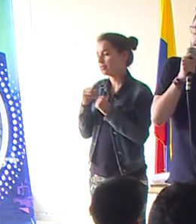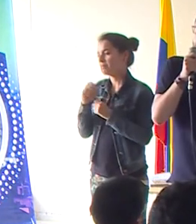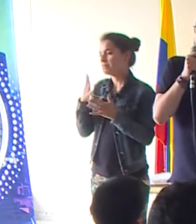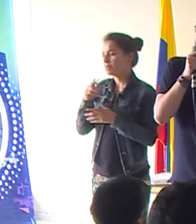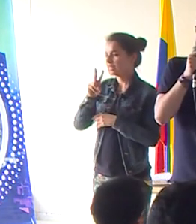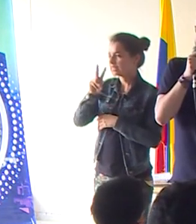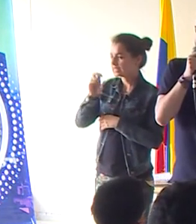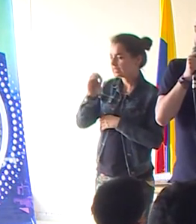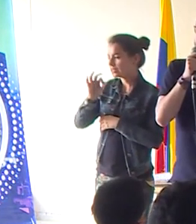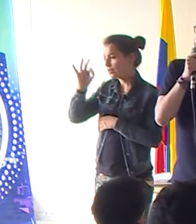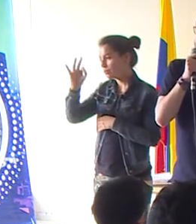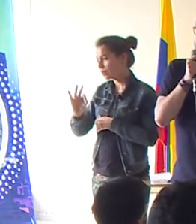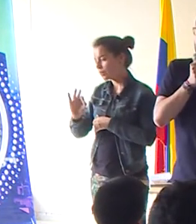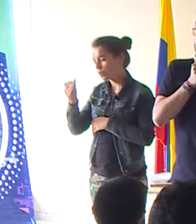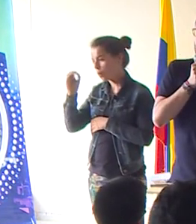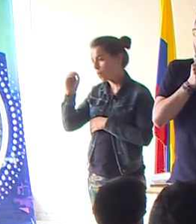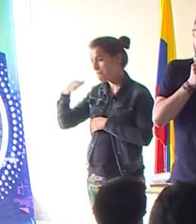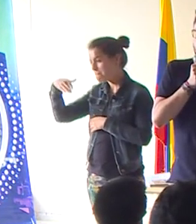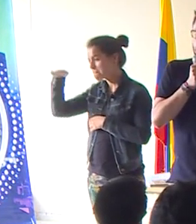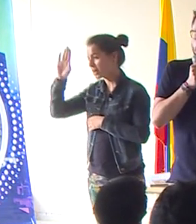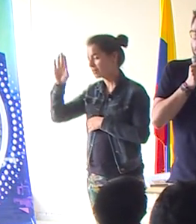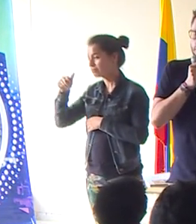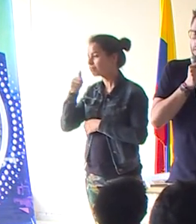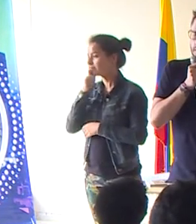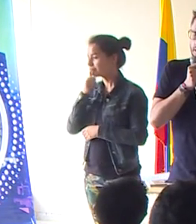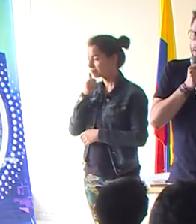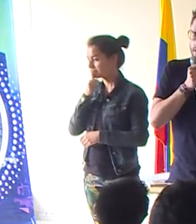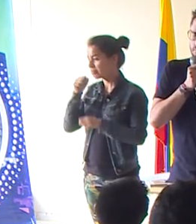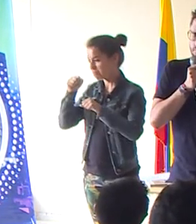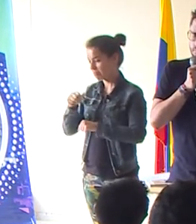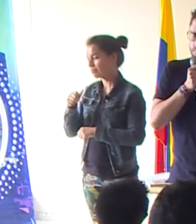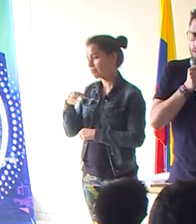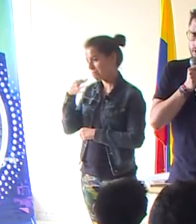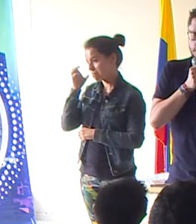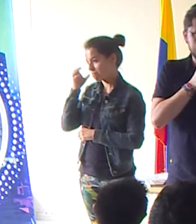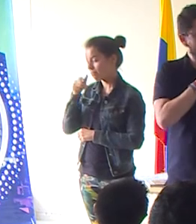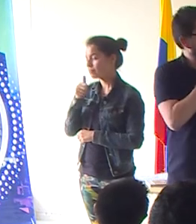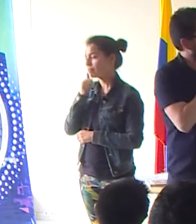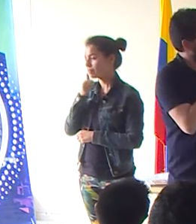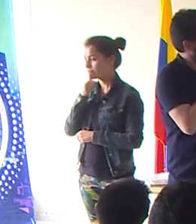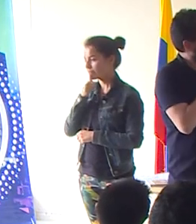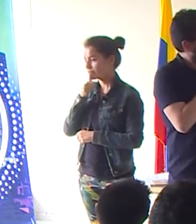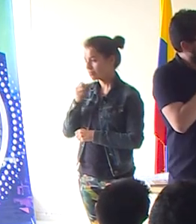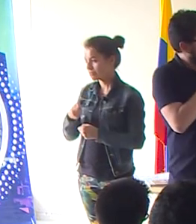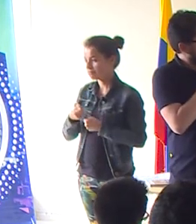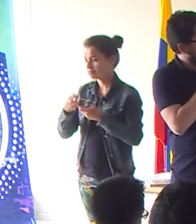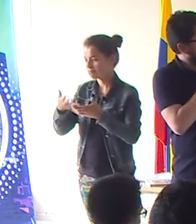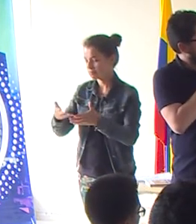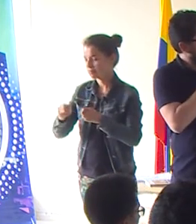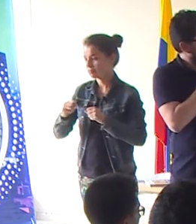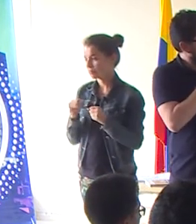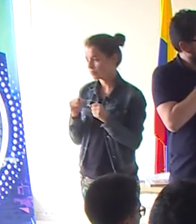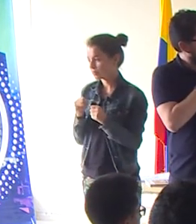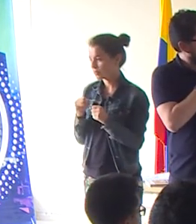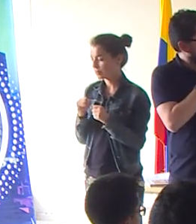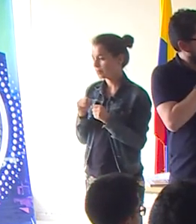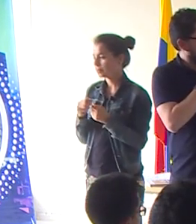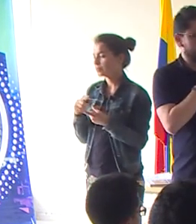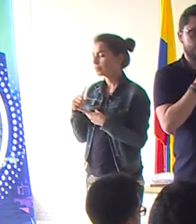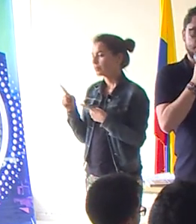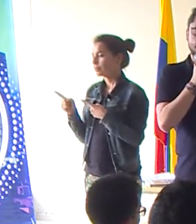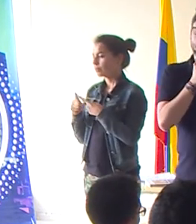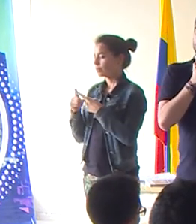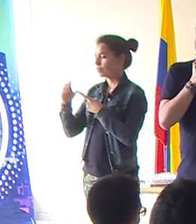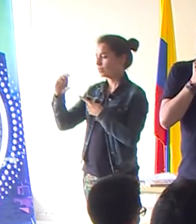de la del agua potable del agua potable del distrito capital zinc azsa